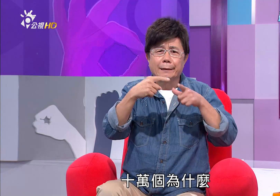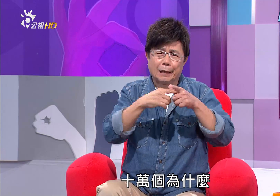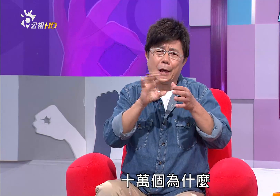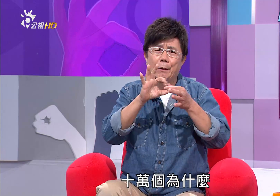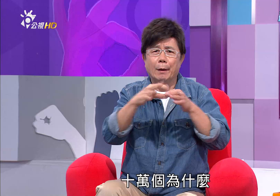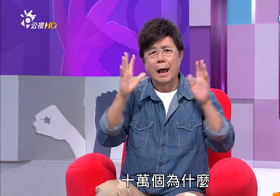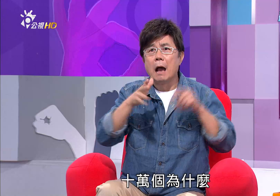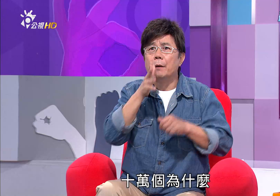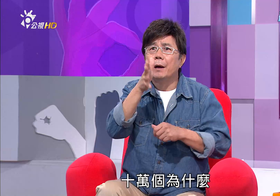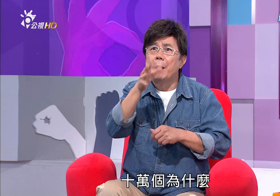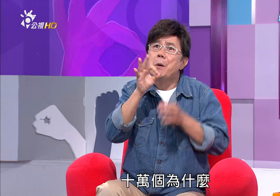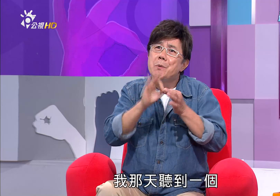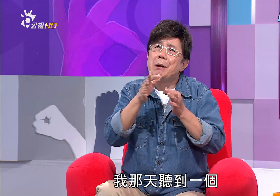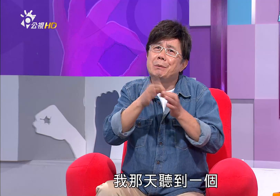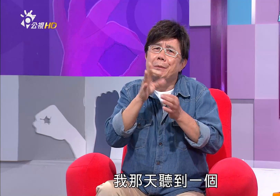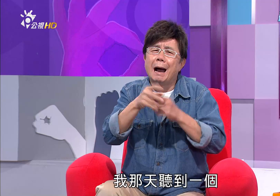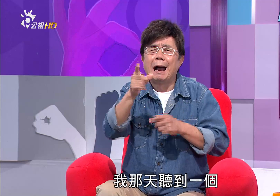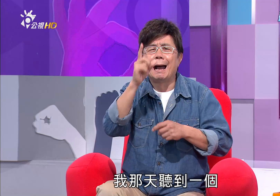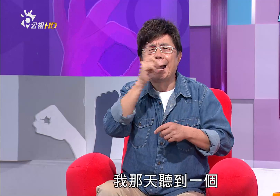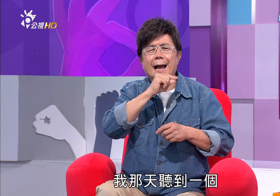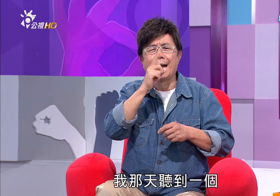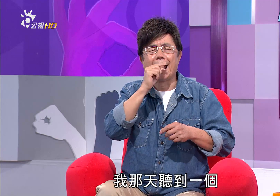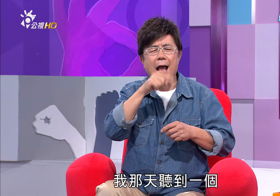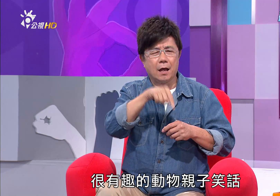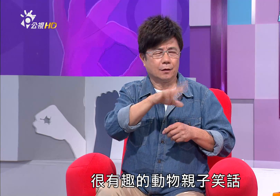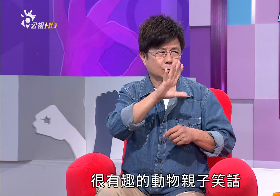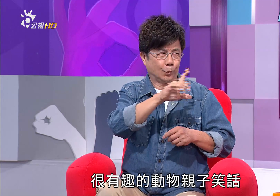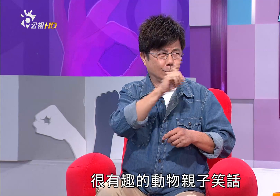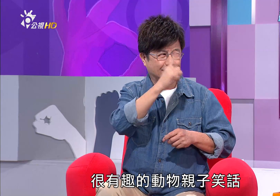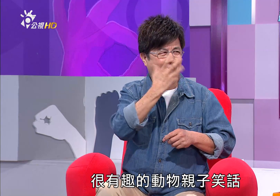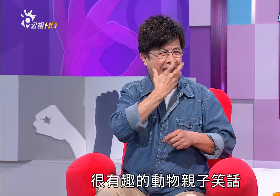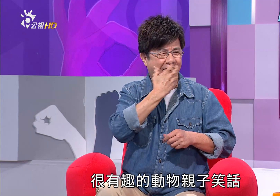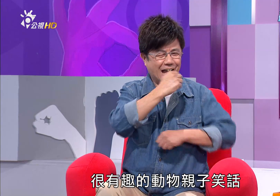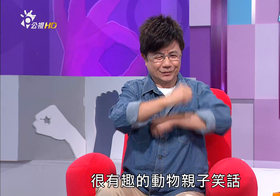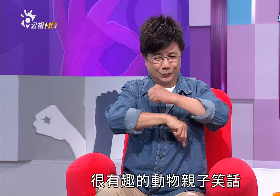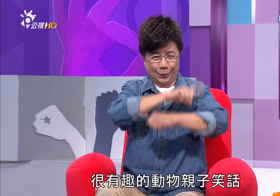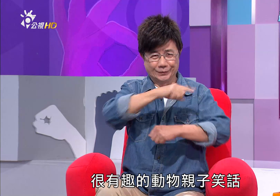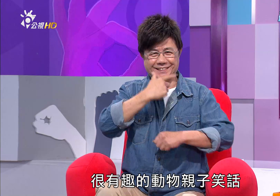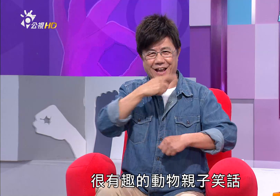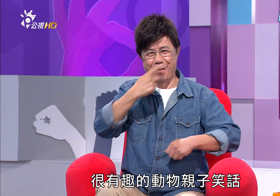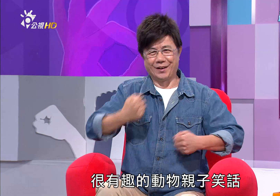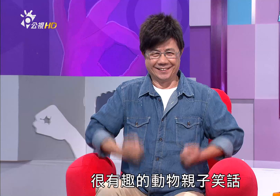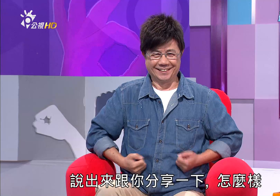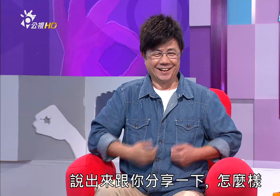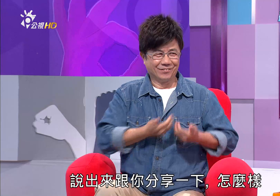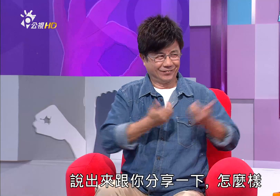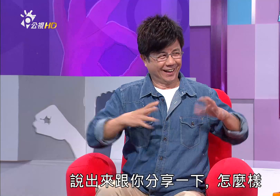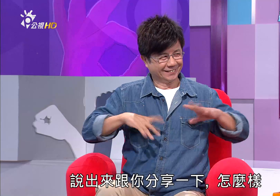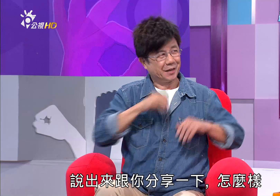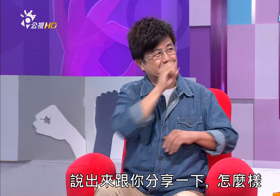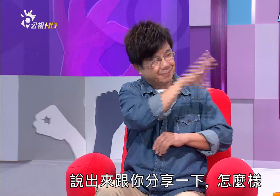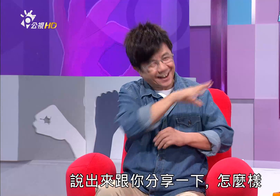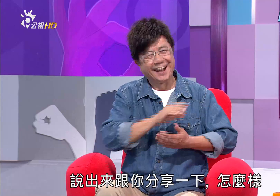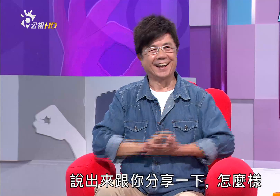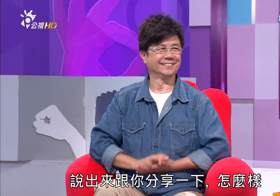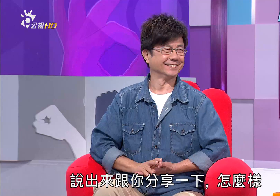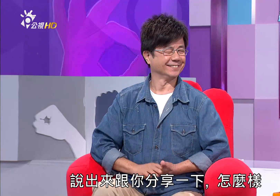什么，我那天呢听到一个很有趣的动物亲子笑话，说出来跟你分享一下怎么样？